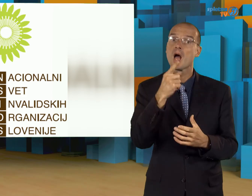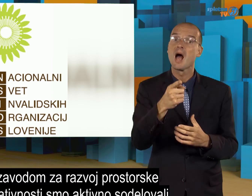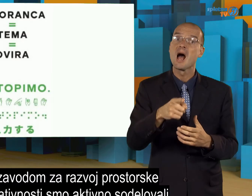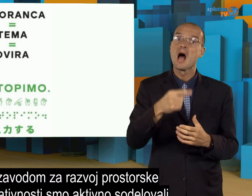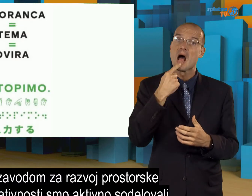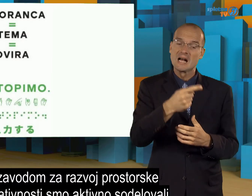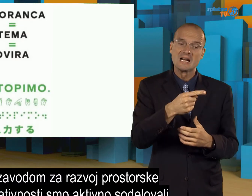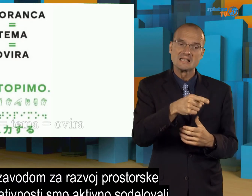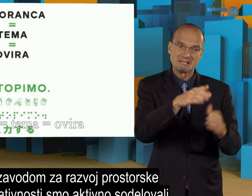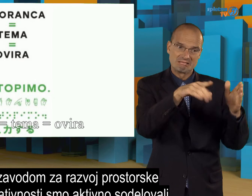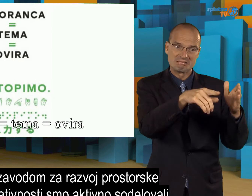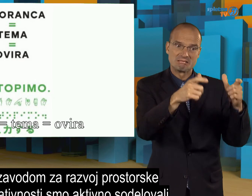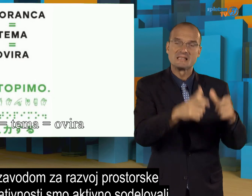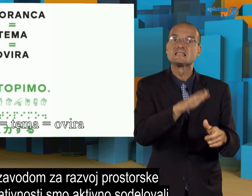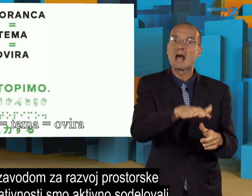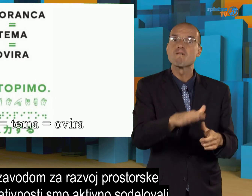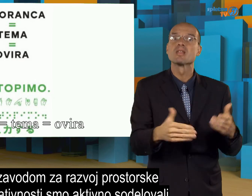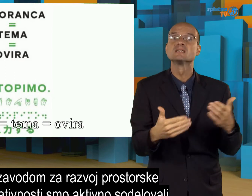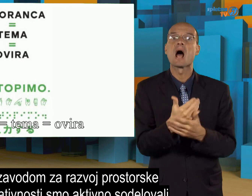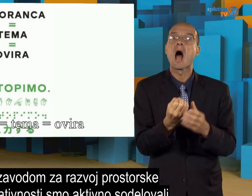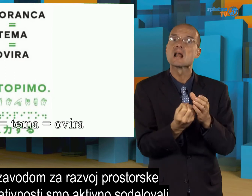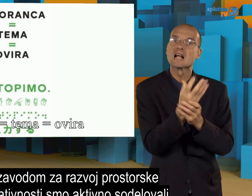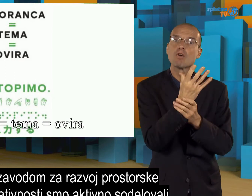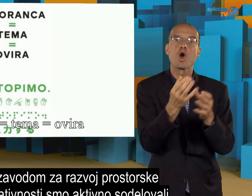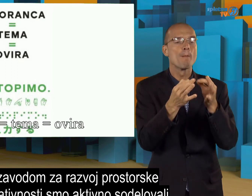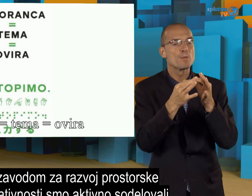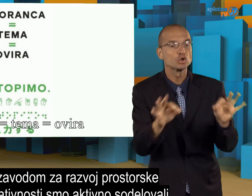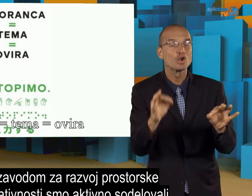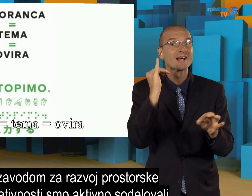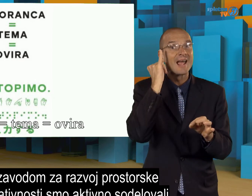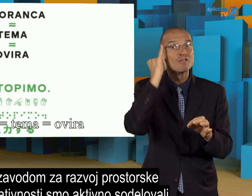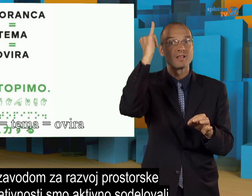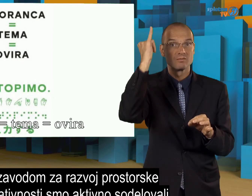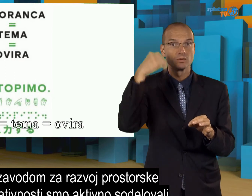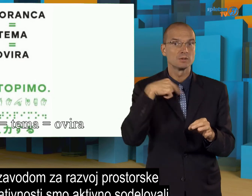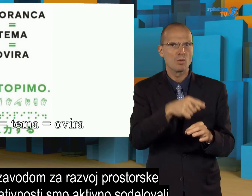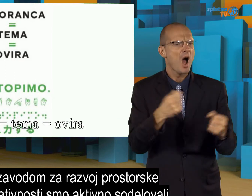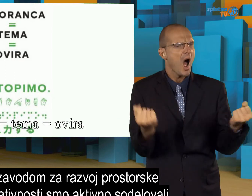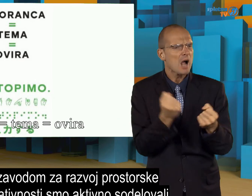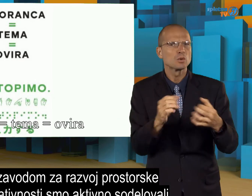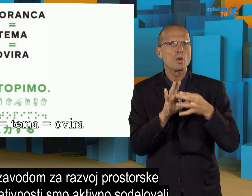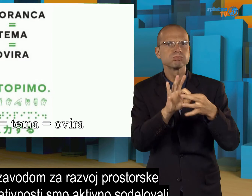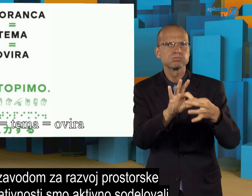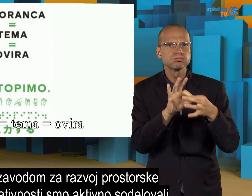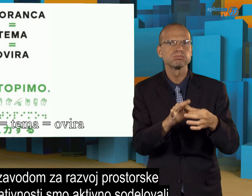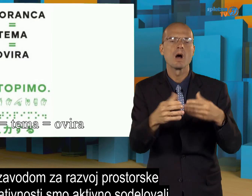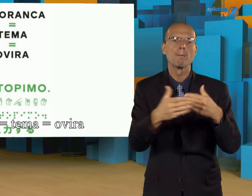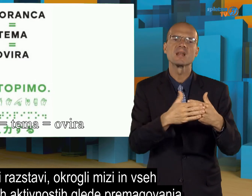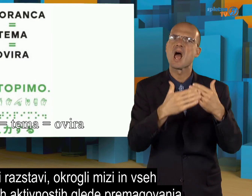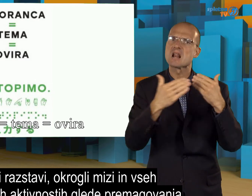Z Zavodom za razvoj prostorske inovativnosti smo aktivno sodelovali pri razstavi, okrogli mizi in vseh številnih